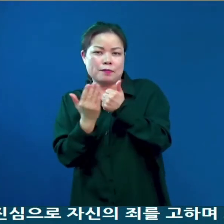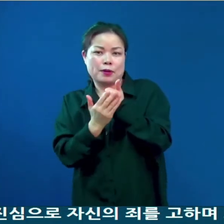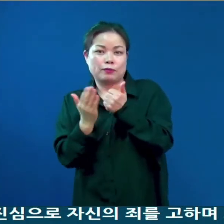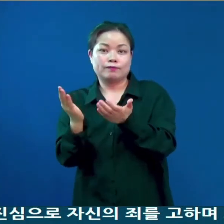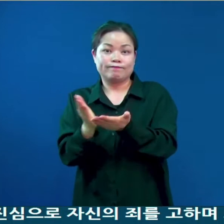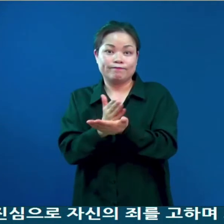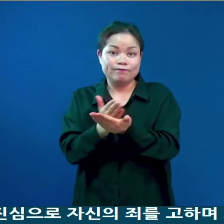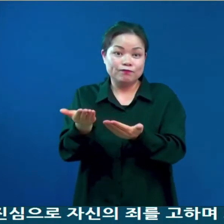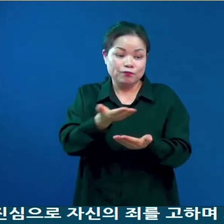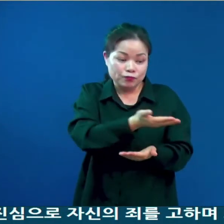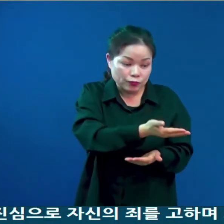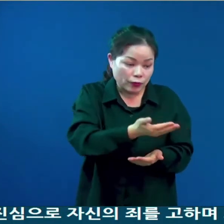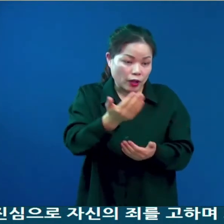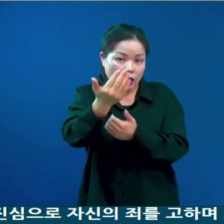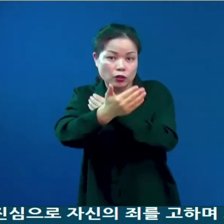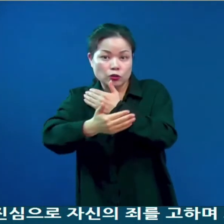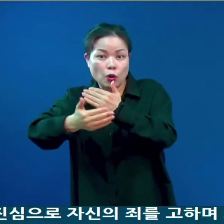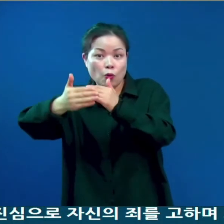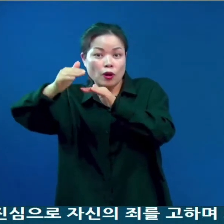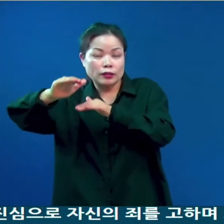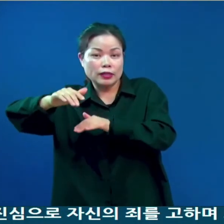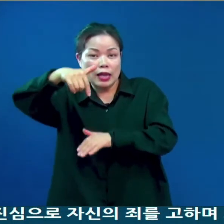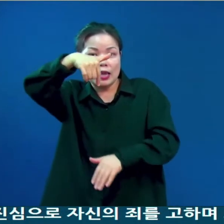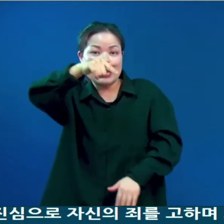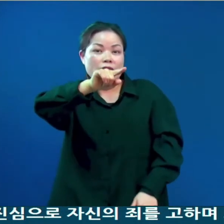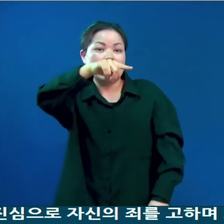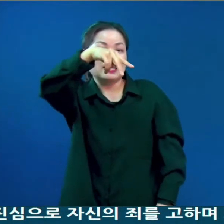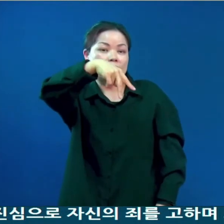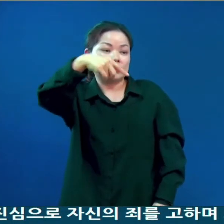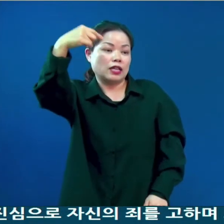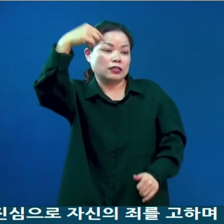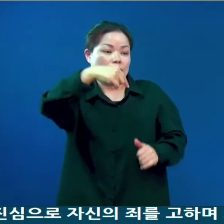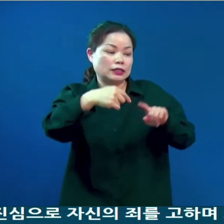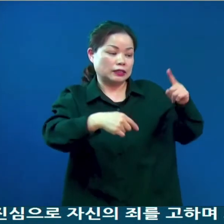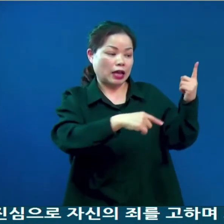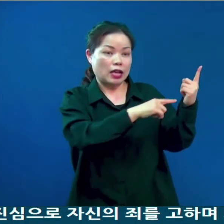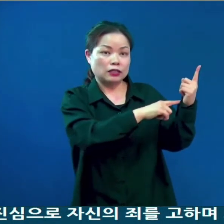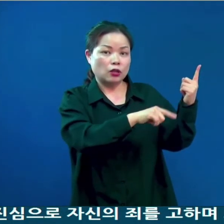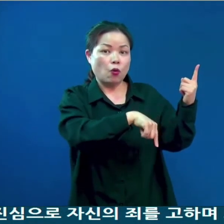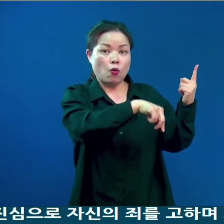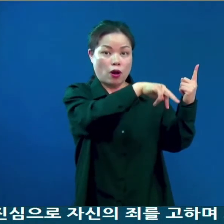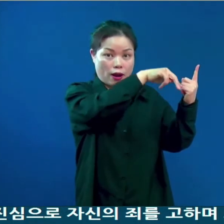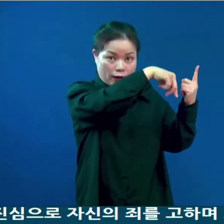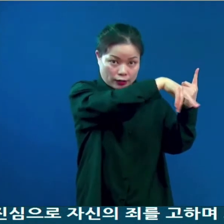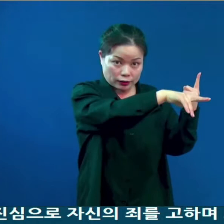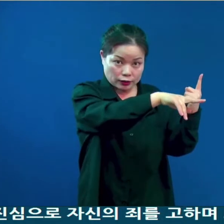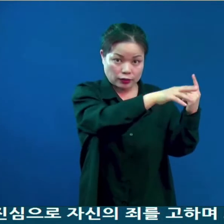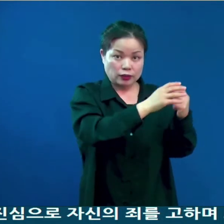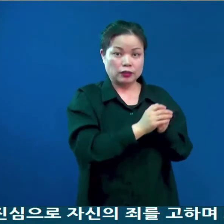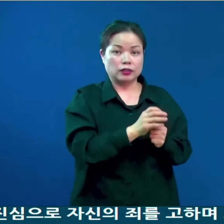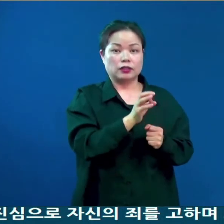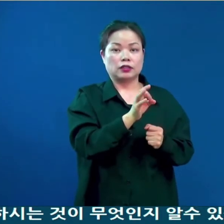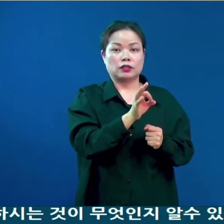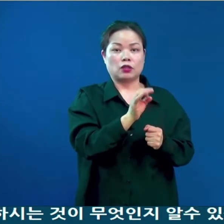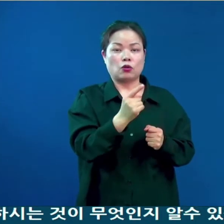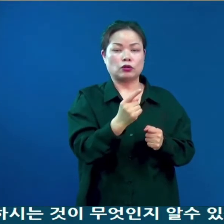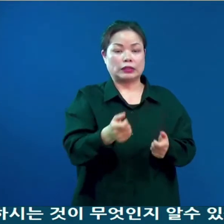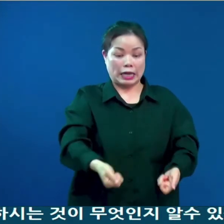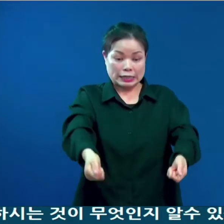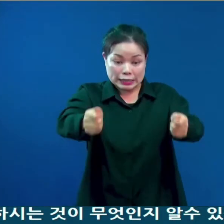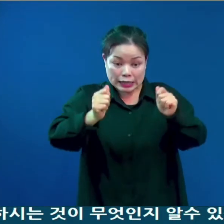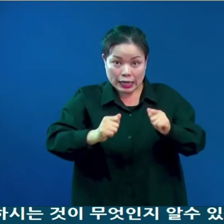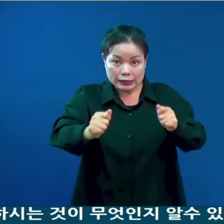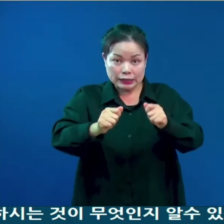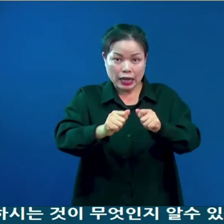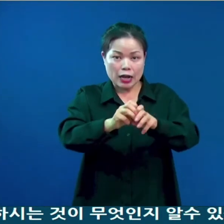줍니다. 여호와의 천사가 갓에게 명령하여 다윗에게 이르기를 다윗은 올라가서 여부스 사람 오르난의